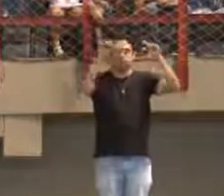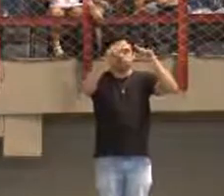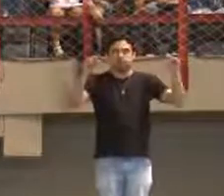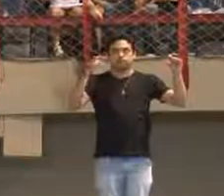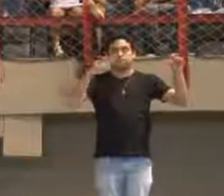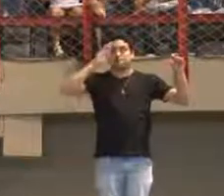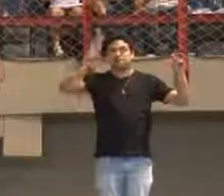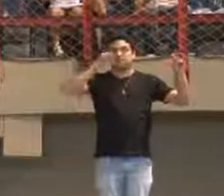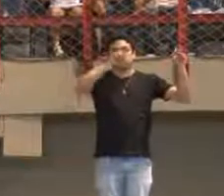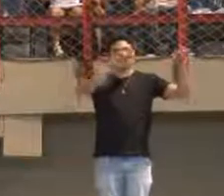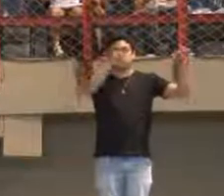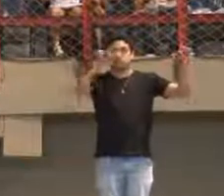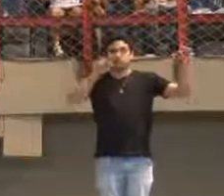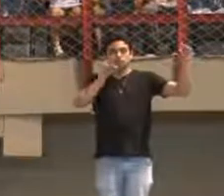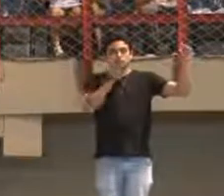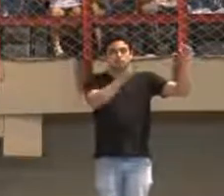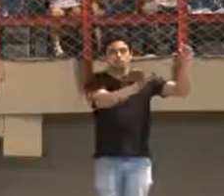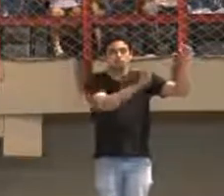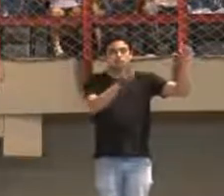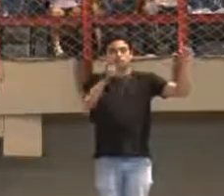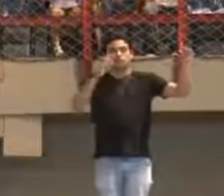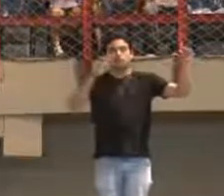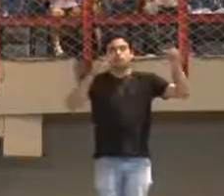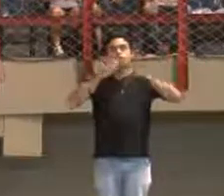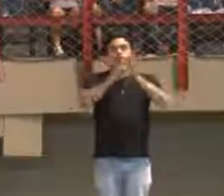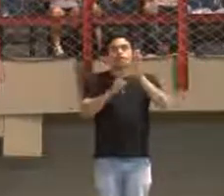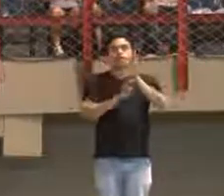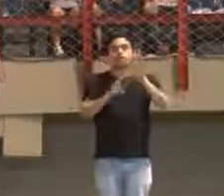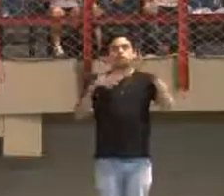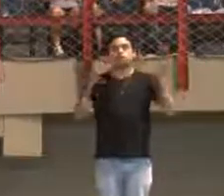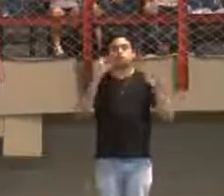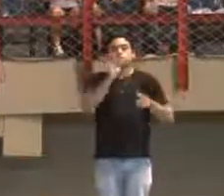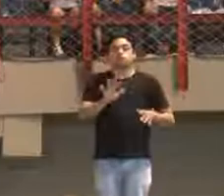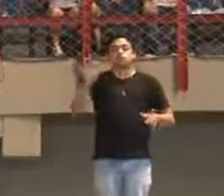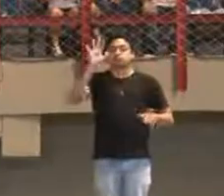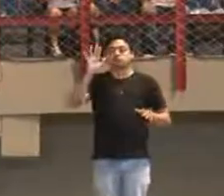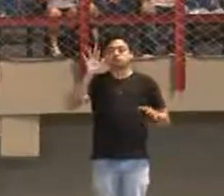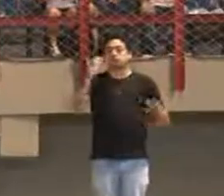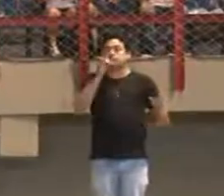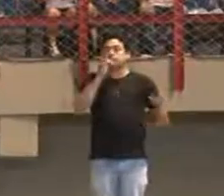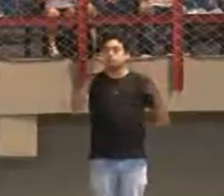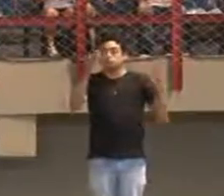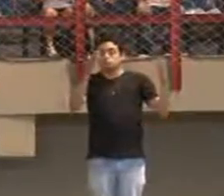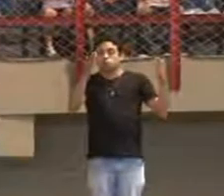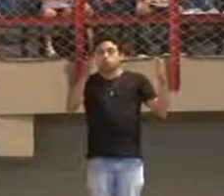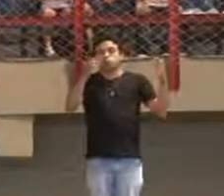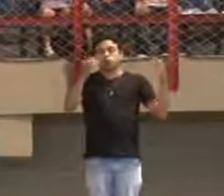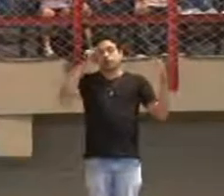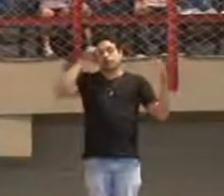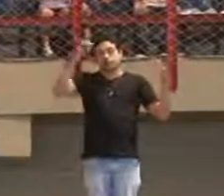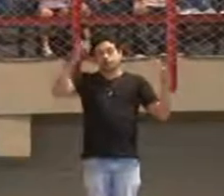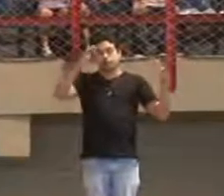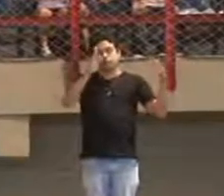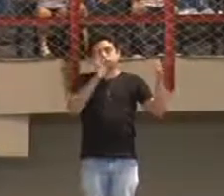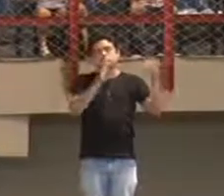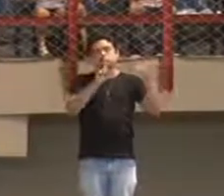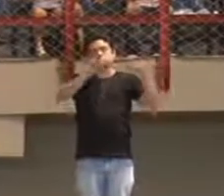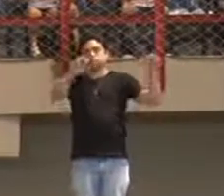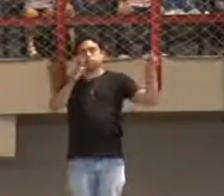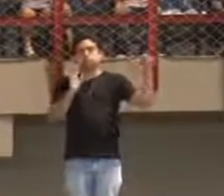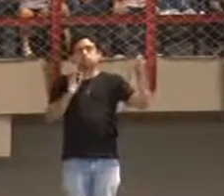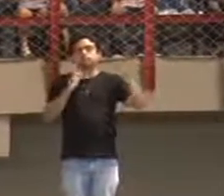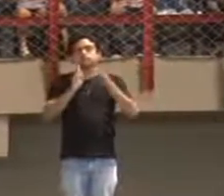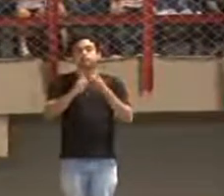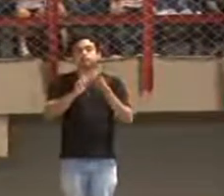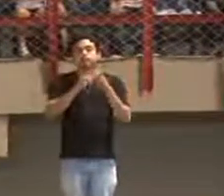Vírgulas, principalmente as vírgulas. Qual é a regra geral? Na dúvida, não ultrapasse, né?